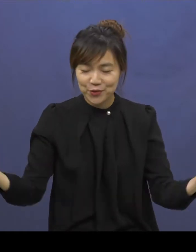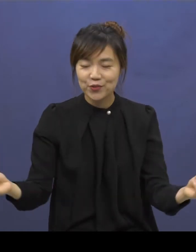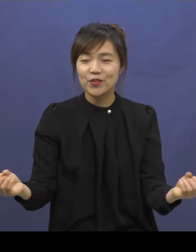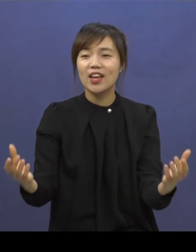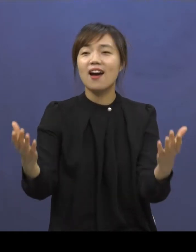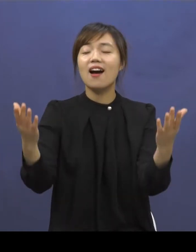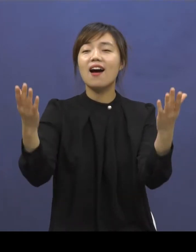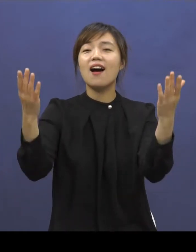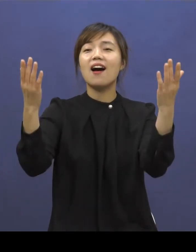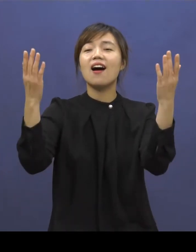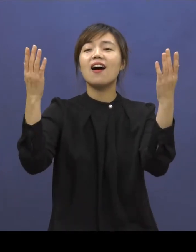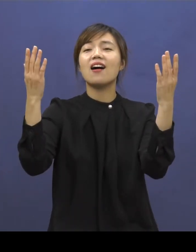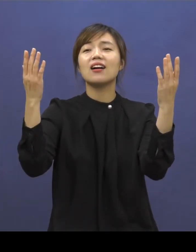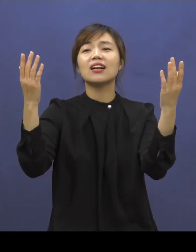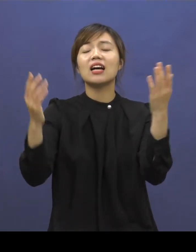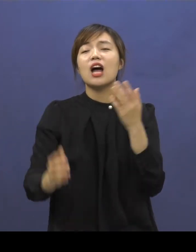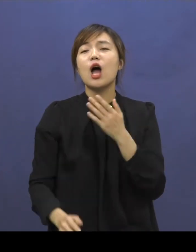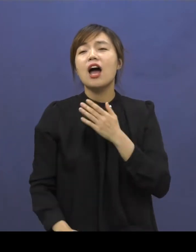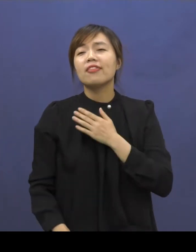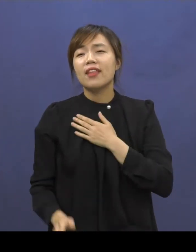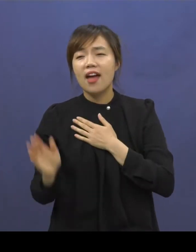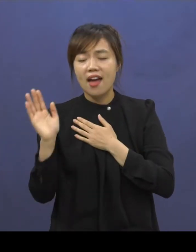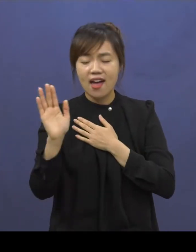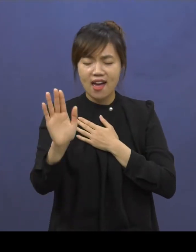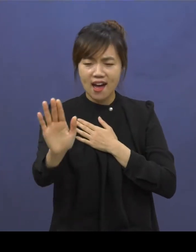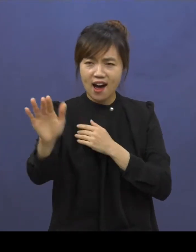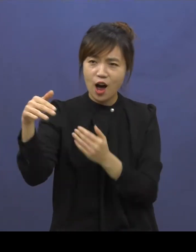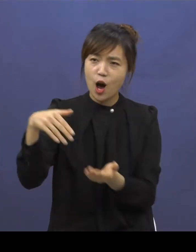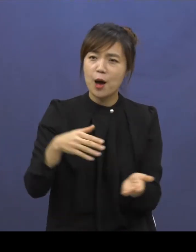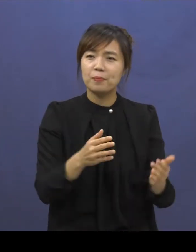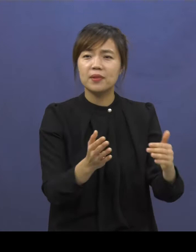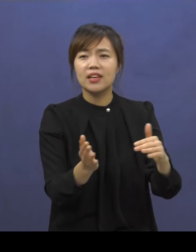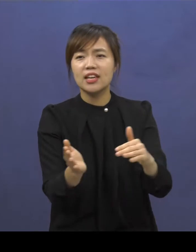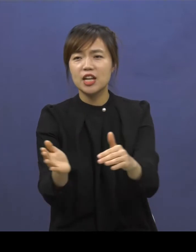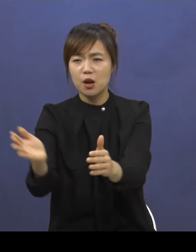할렐루야 내 아낌